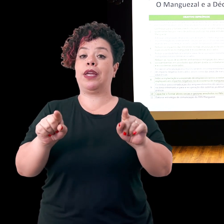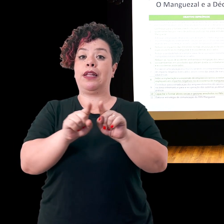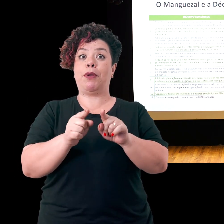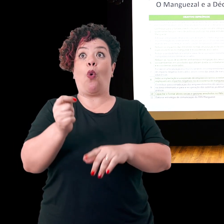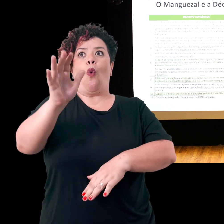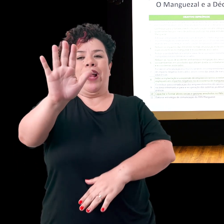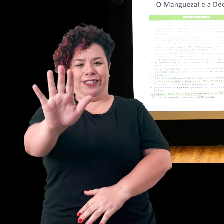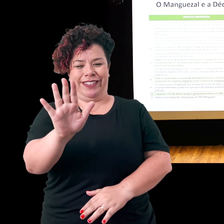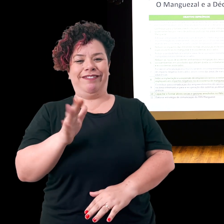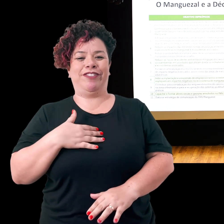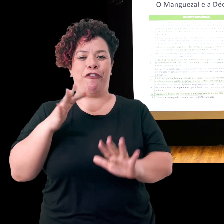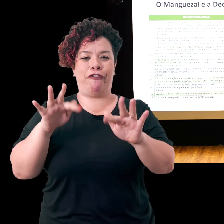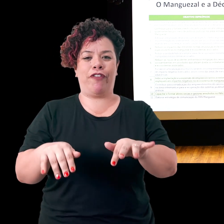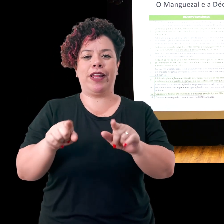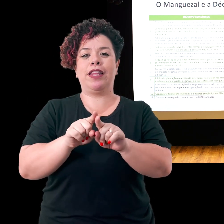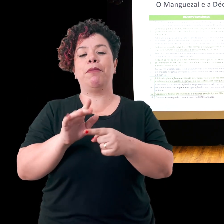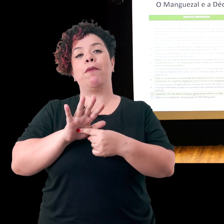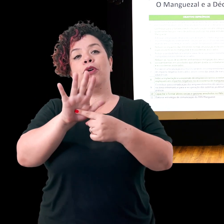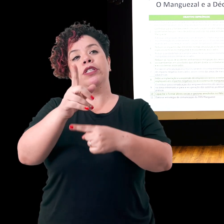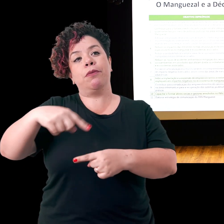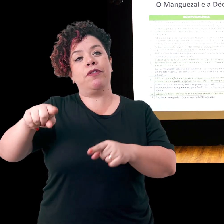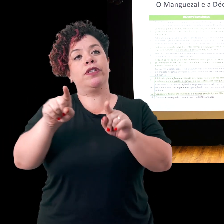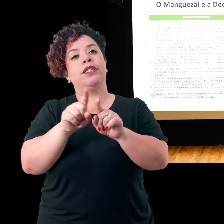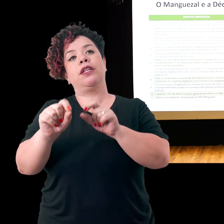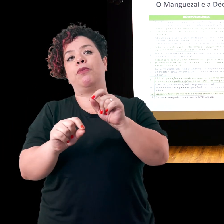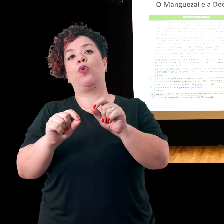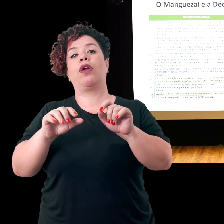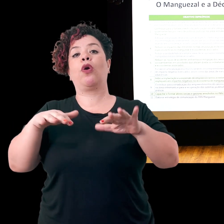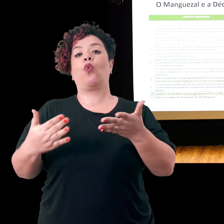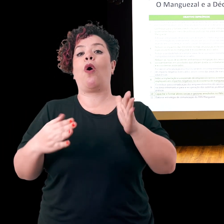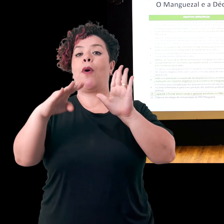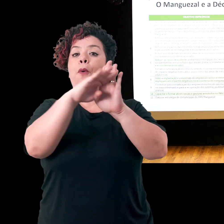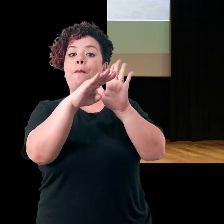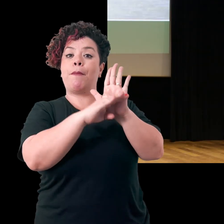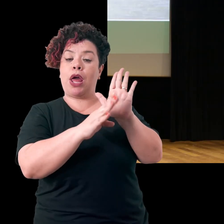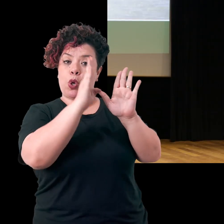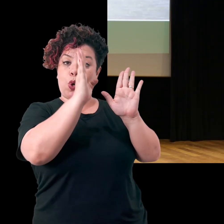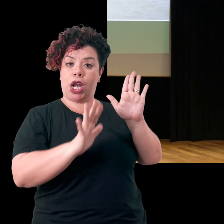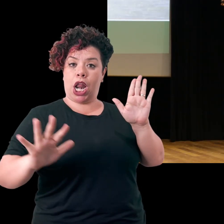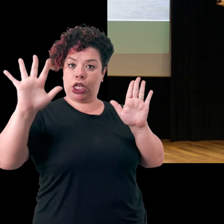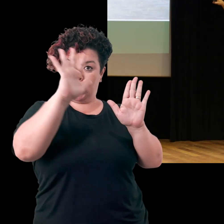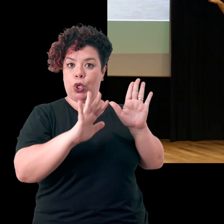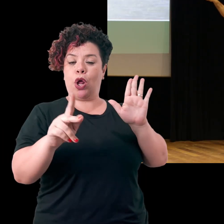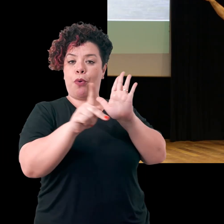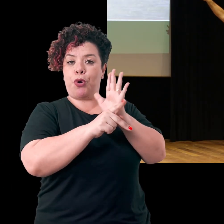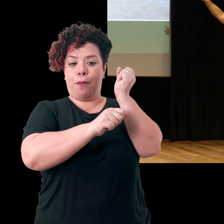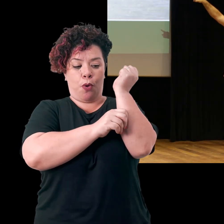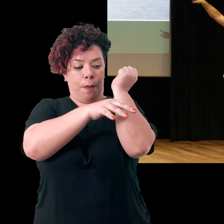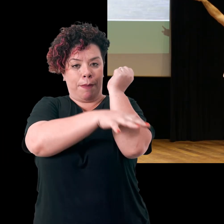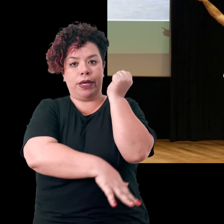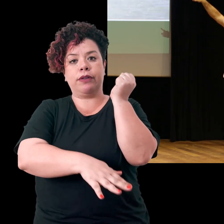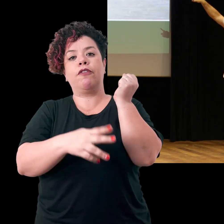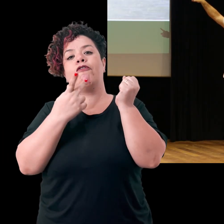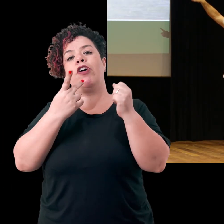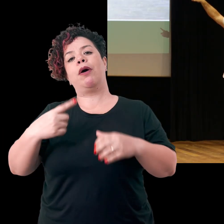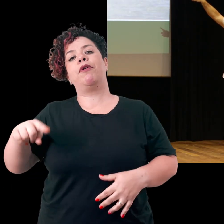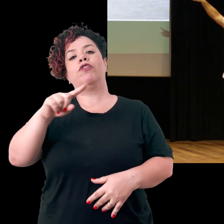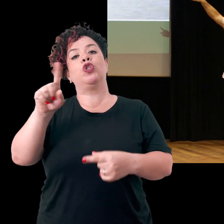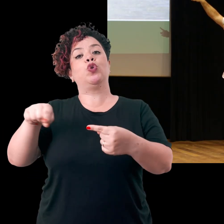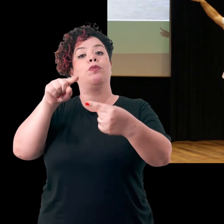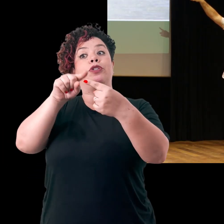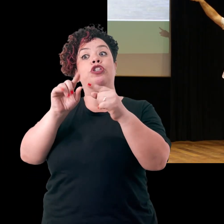trazer aqui o PAN Manguezal, o Plano de Ação Nacional para os Manguezais, e destacar para vocês alguns